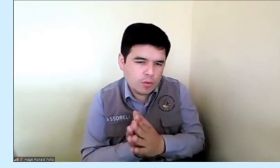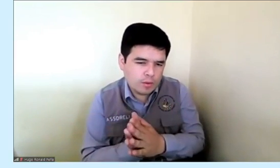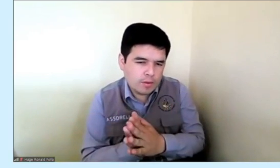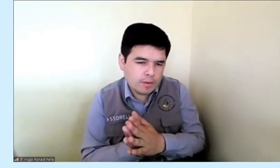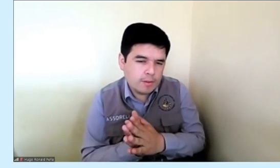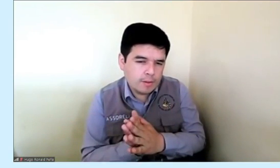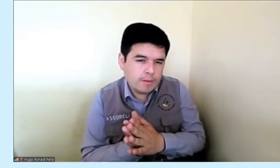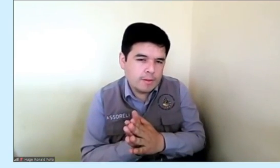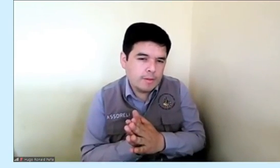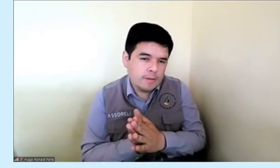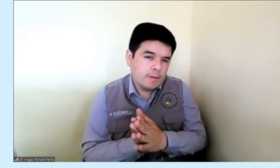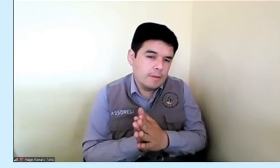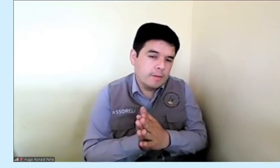colegio?